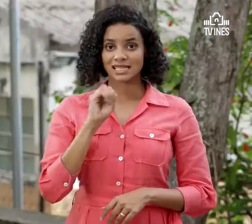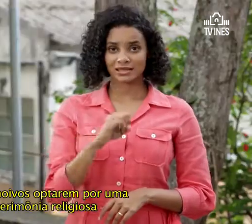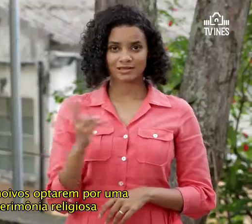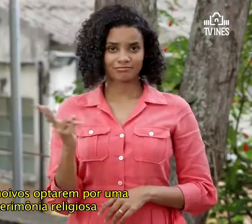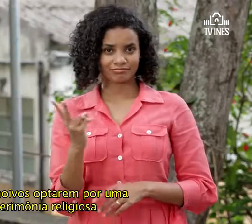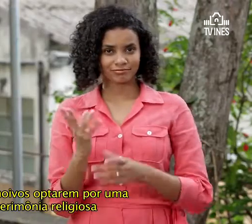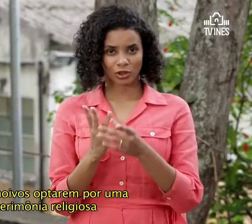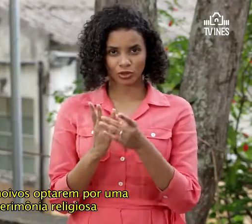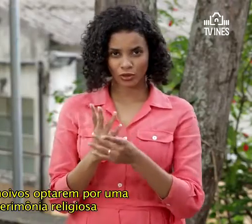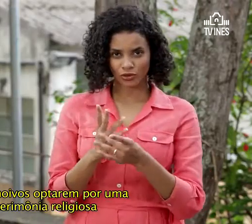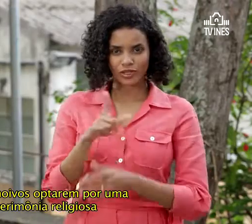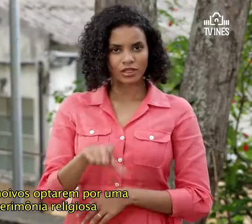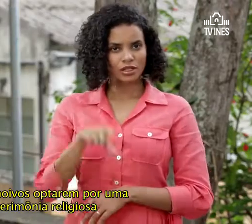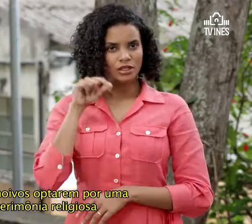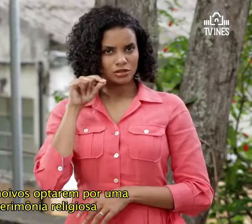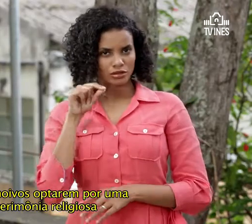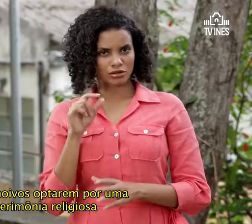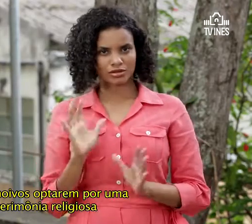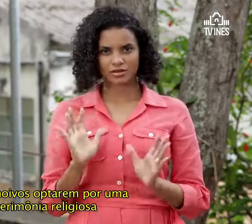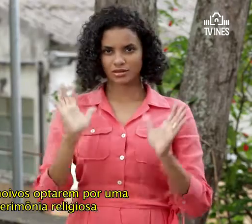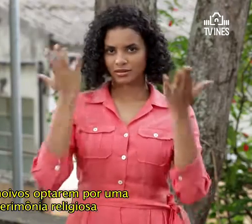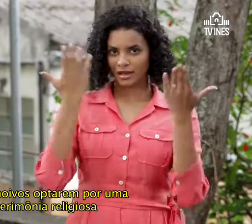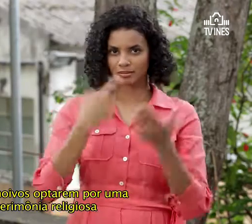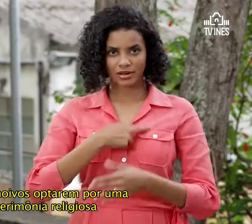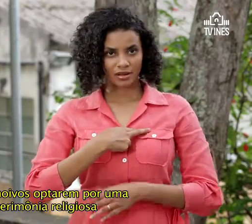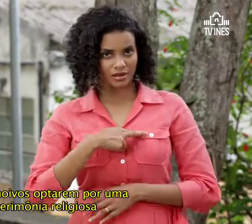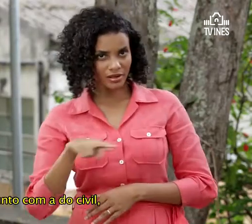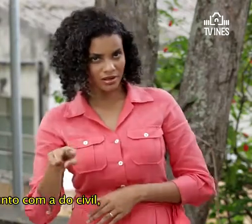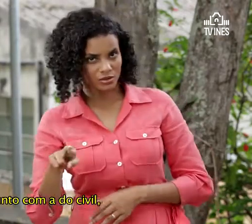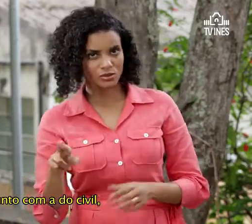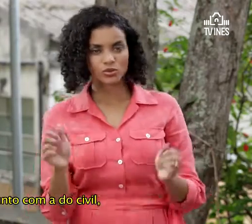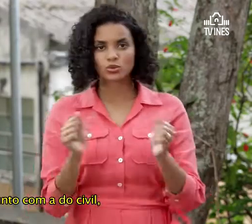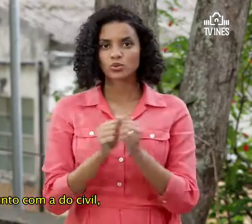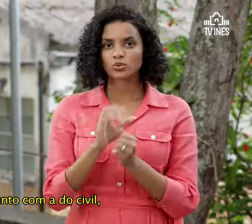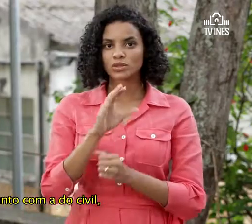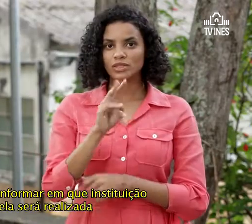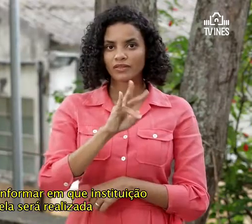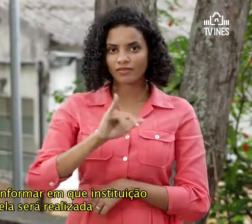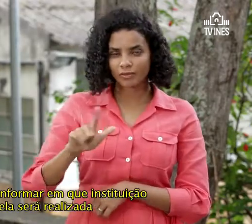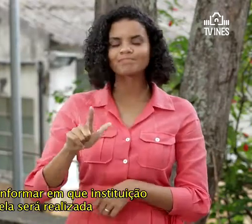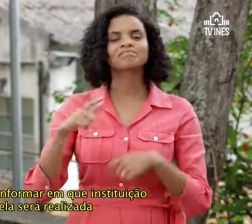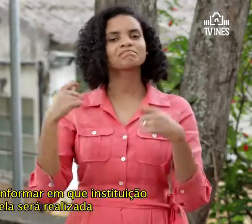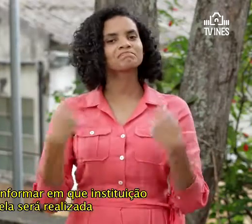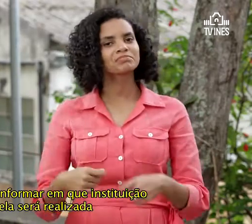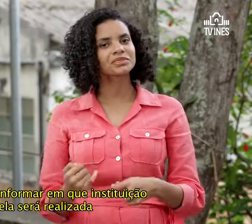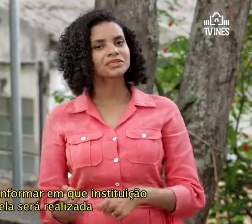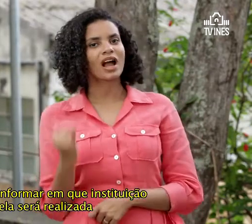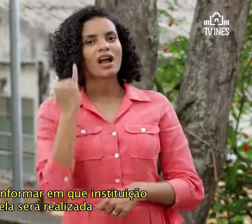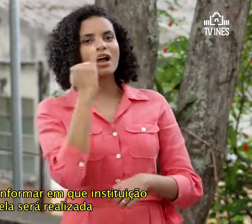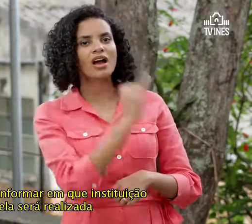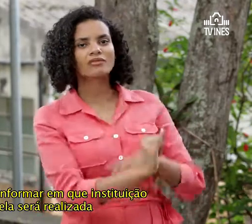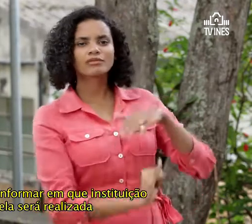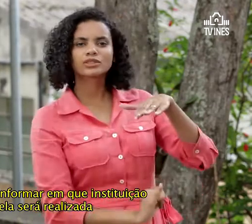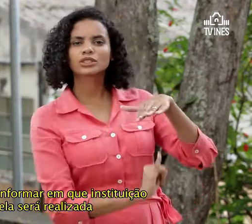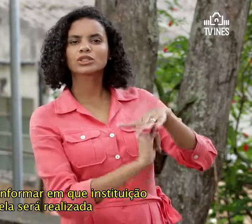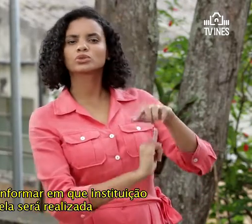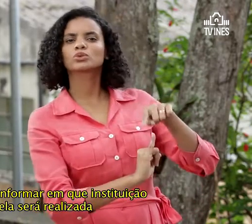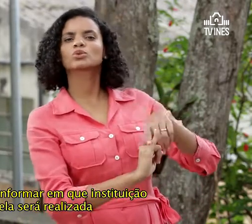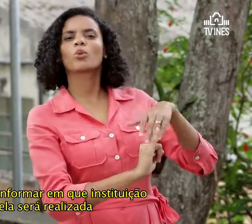Se os noivos optarem por uma cerimônia religiosa junto com a do civil, é preciso informar em que instituição ela será